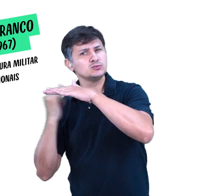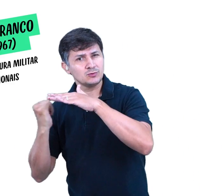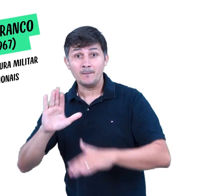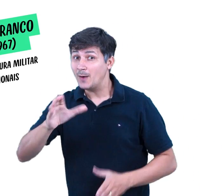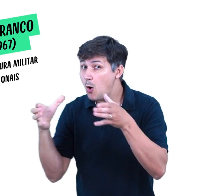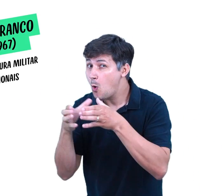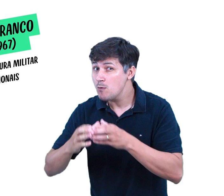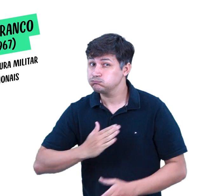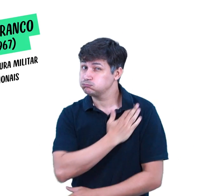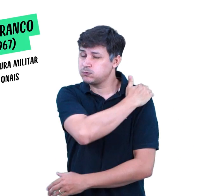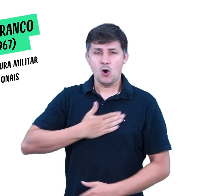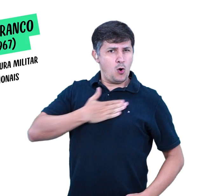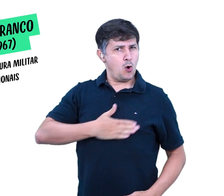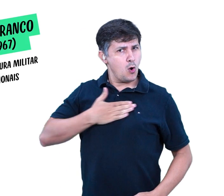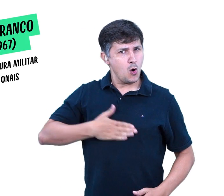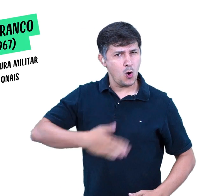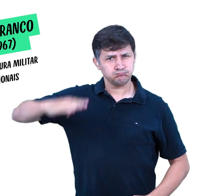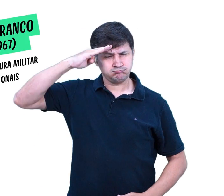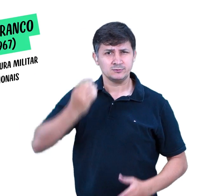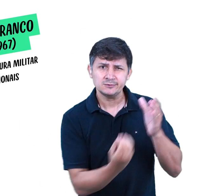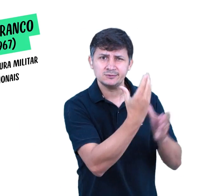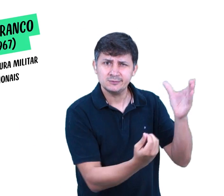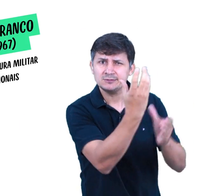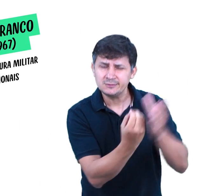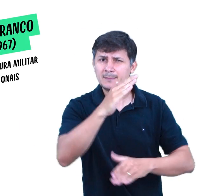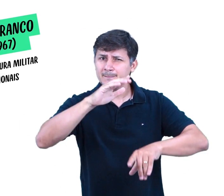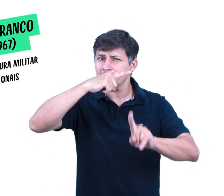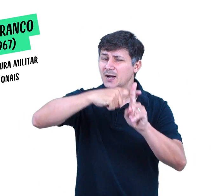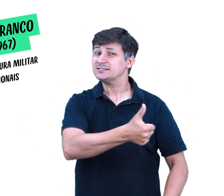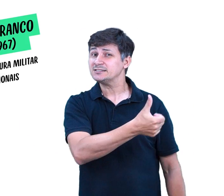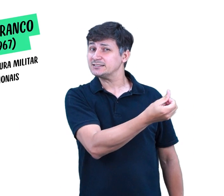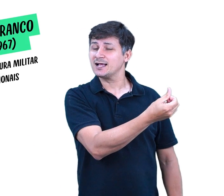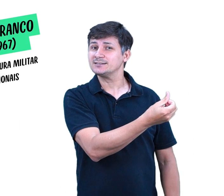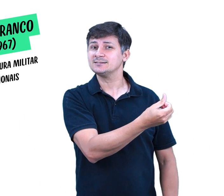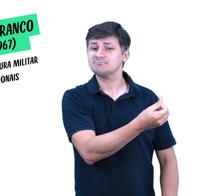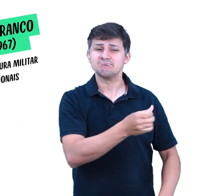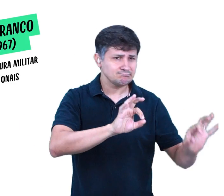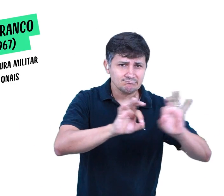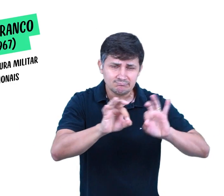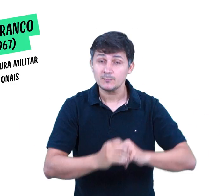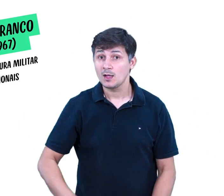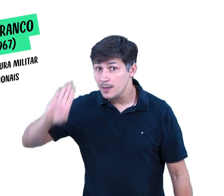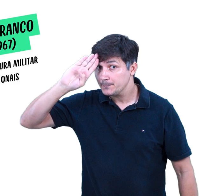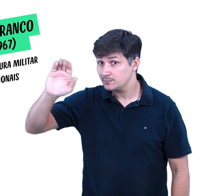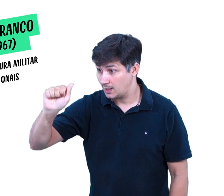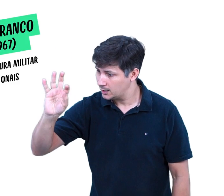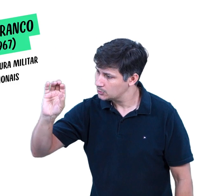militares gostaram tanto do poder que criaram mais 16 ao longo do período ditatorial, acredita? Os principais